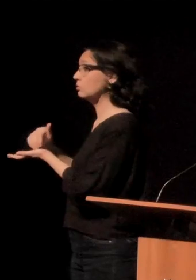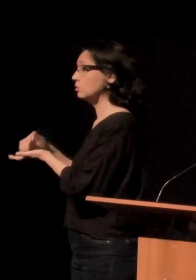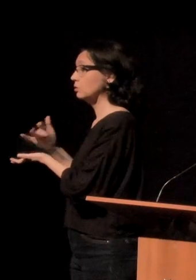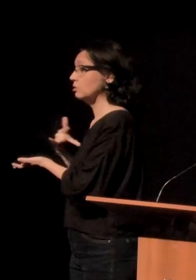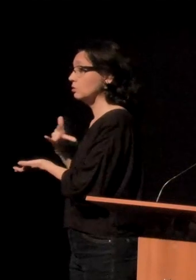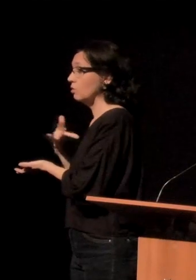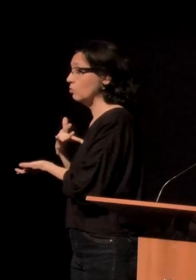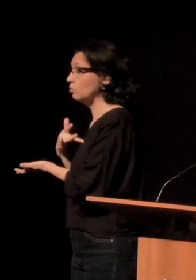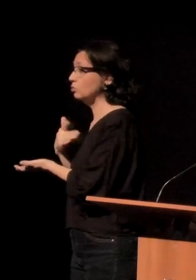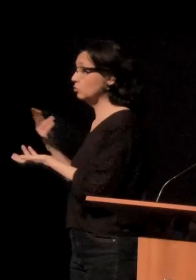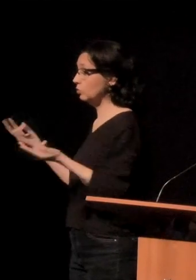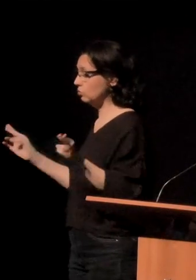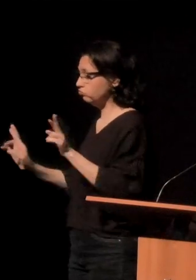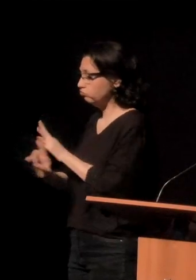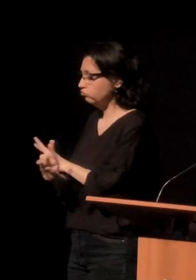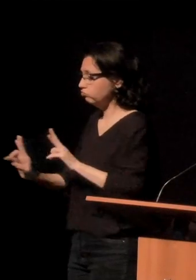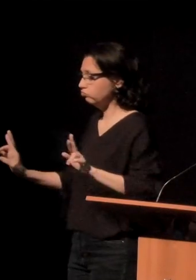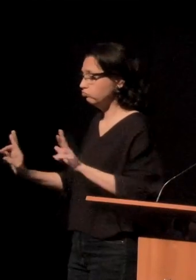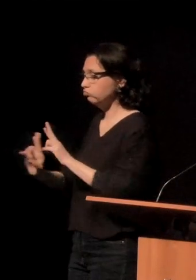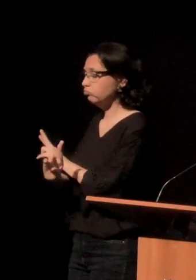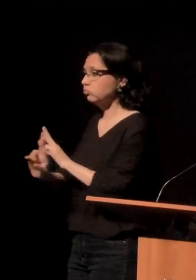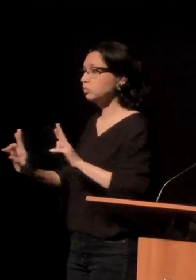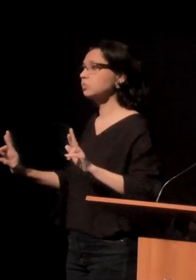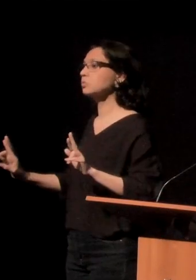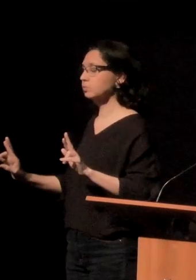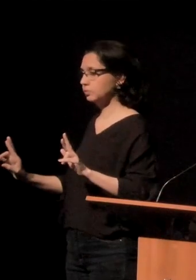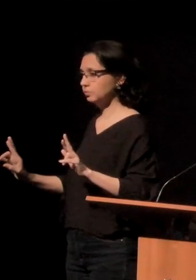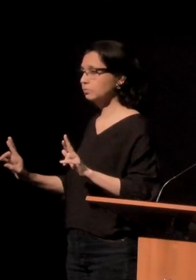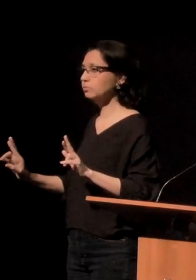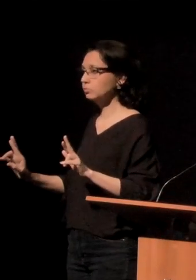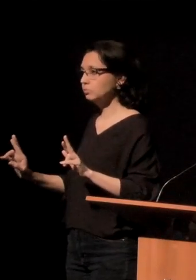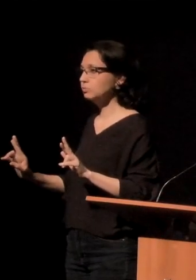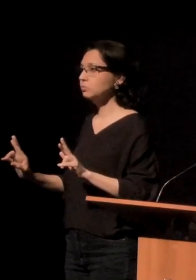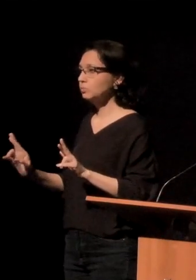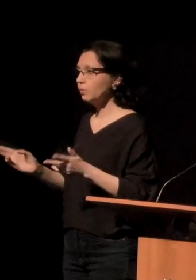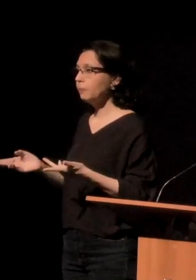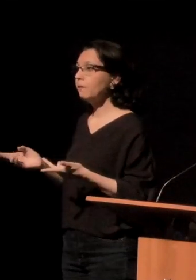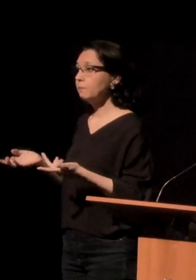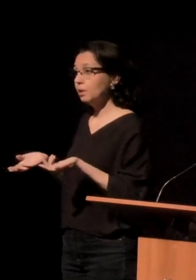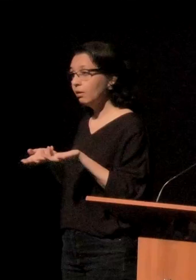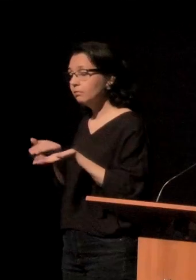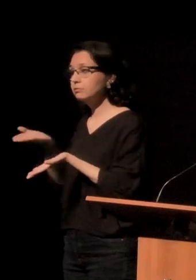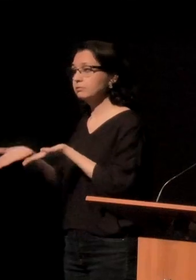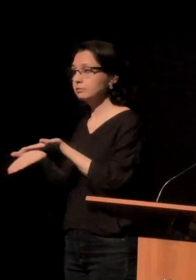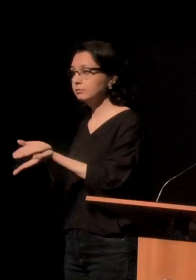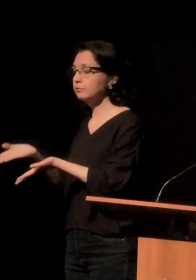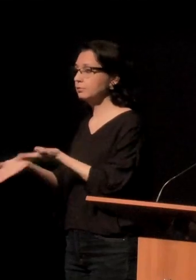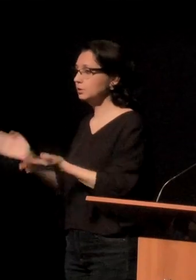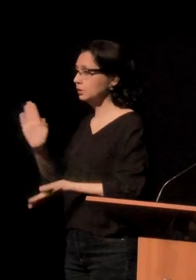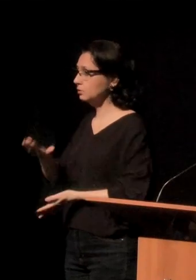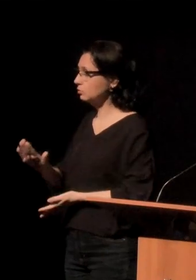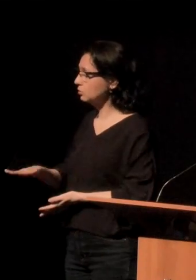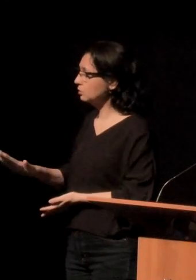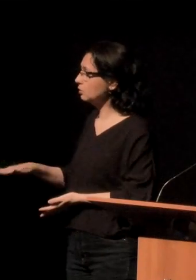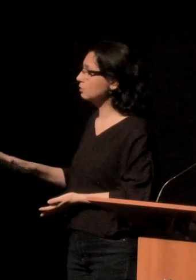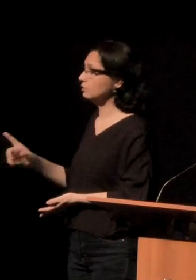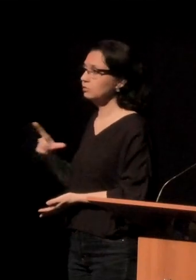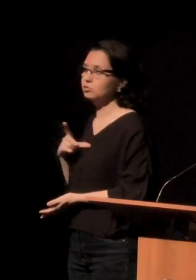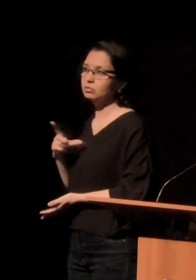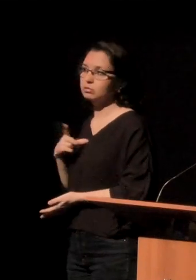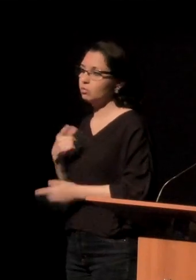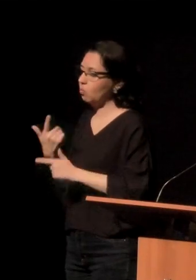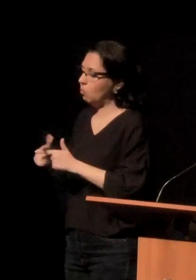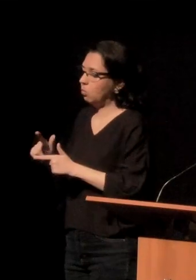criar um fluxo que seja isso é possível né um fluxo de atendimento para que essas crianças que estejam com alguma suspeita